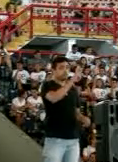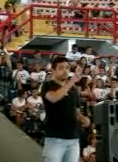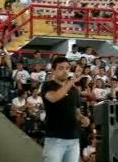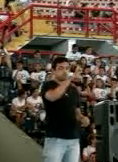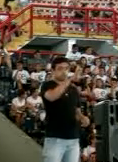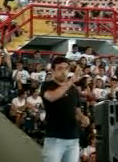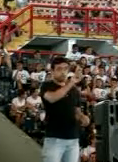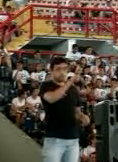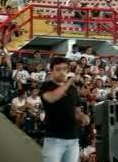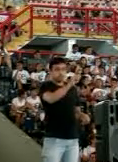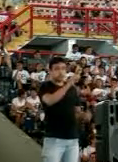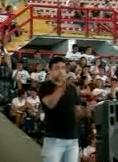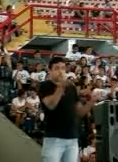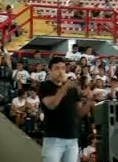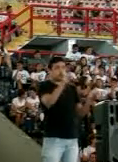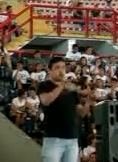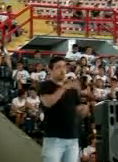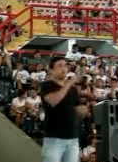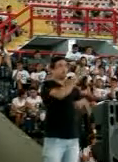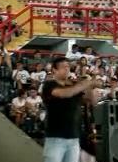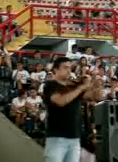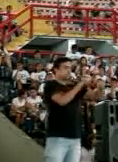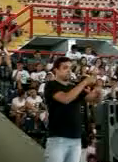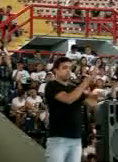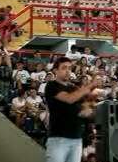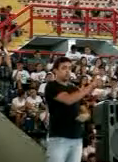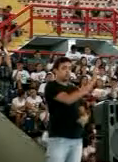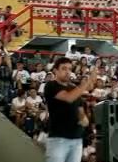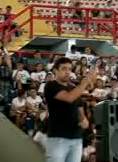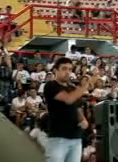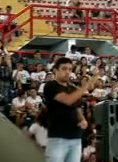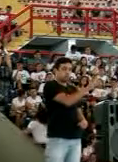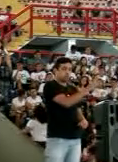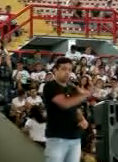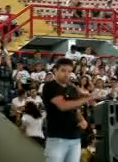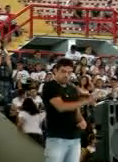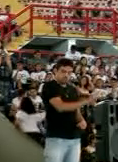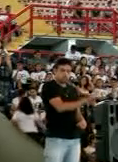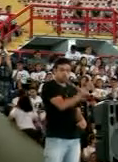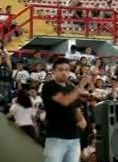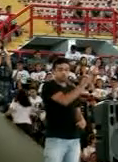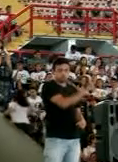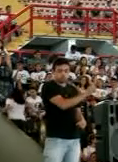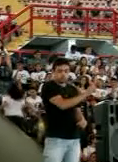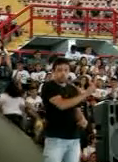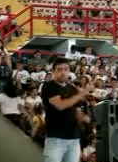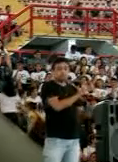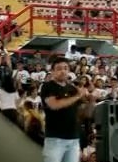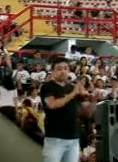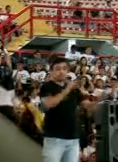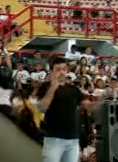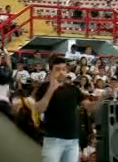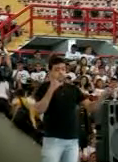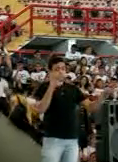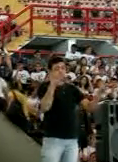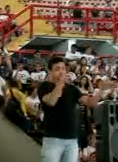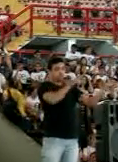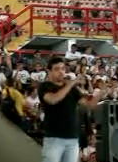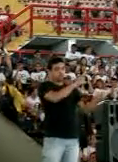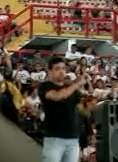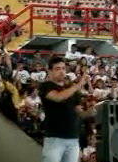hoje é o Uruguai, tá? Uruguai é a antiga região da Cisplatina. Antes de ser chamado